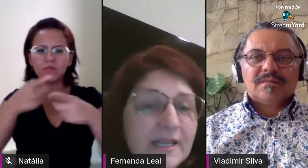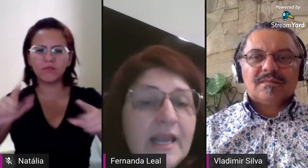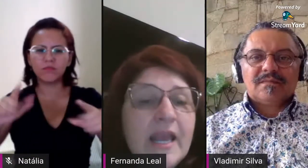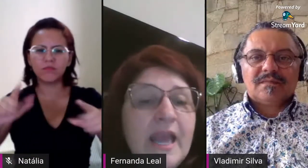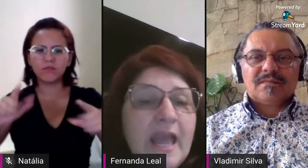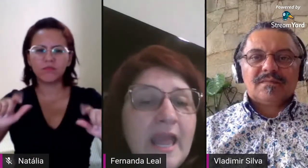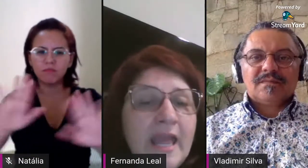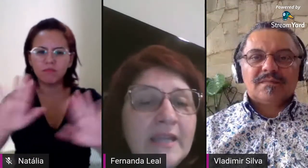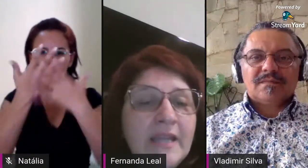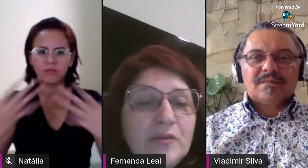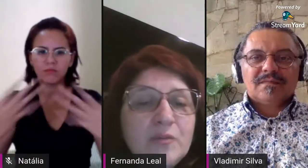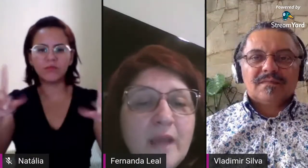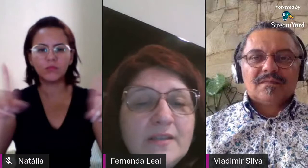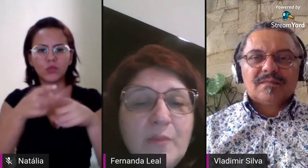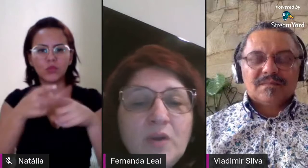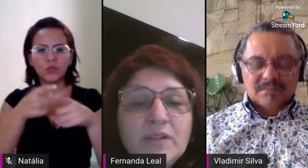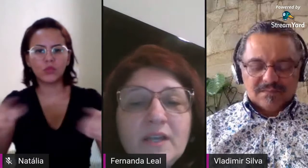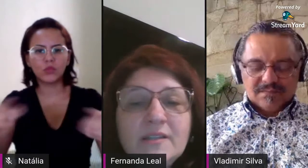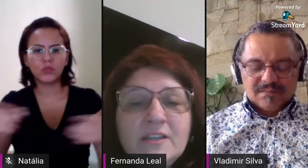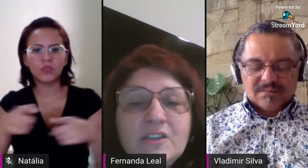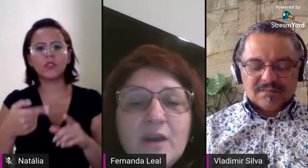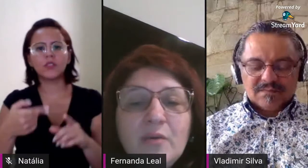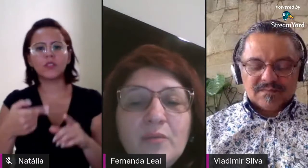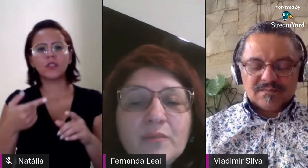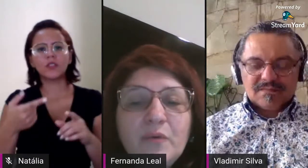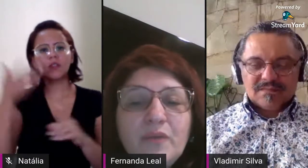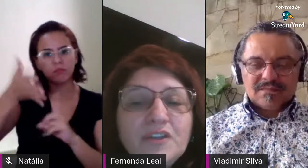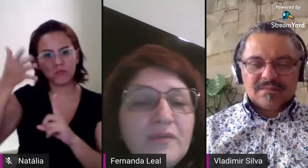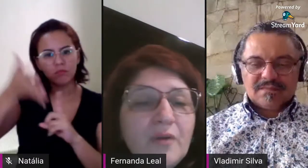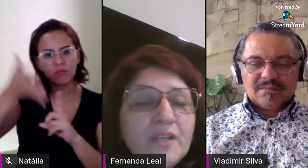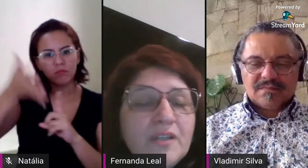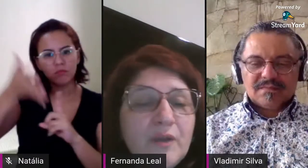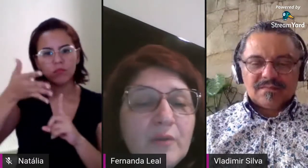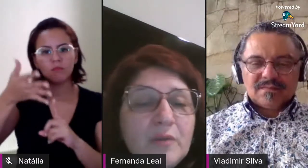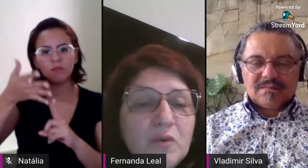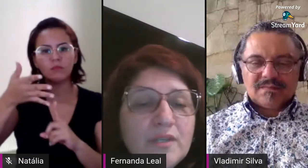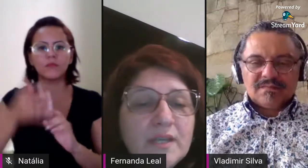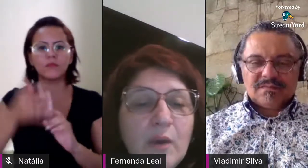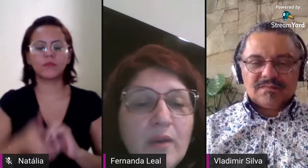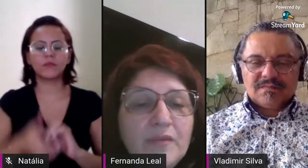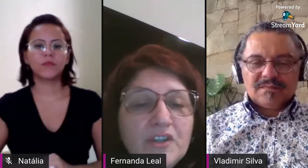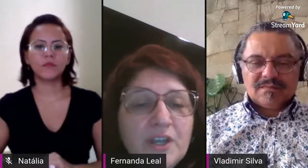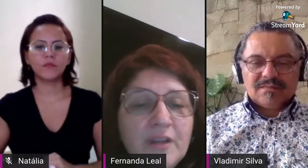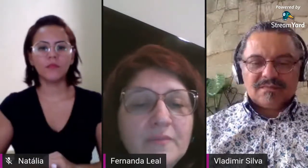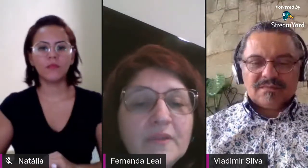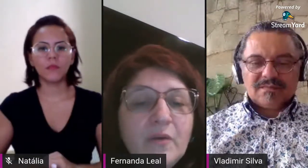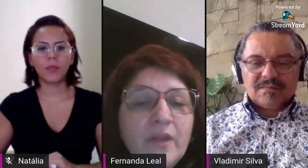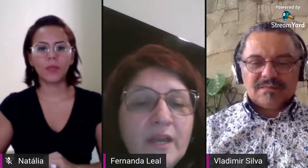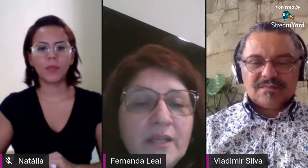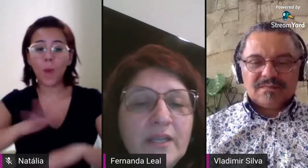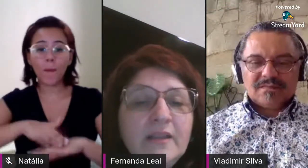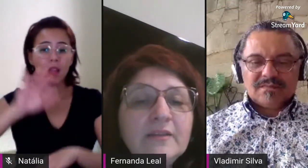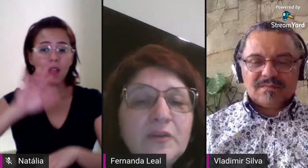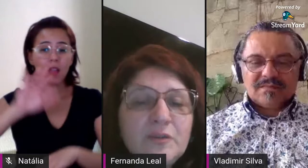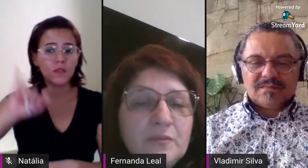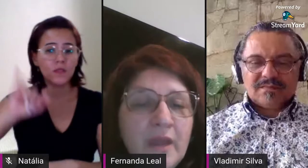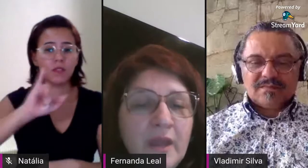masterclasses. Dentre os mais importantes estão o Festival Nacional de Música da UFG,